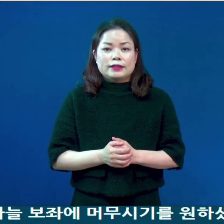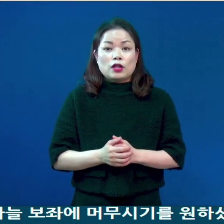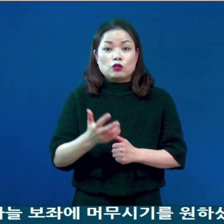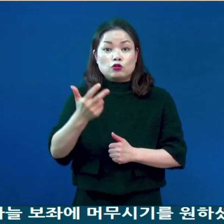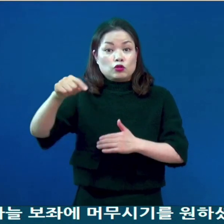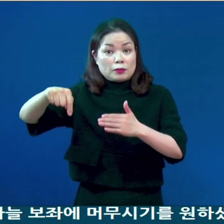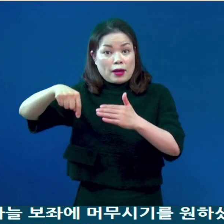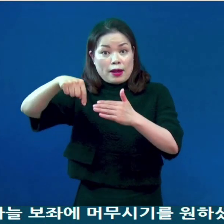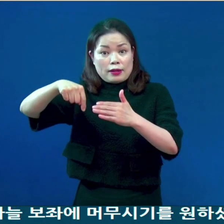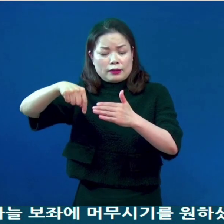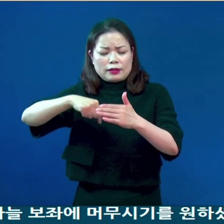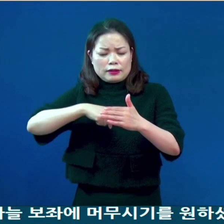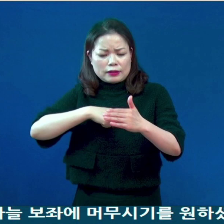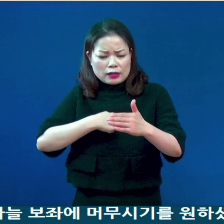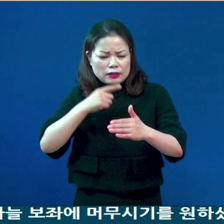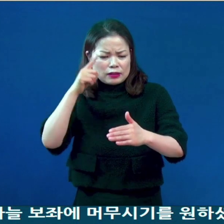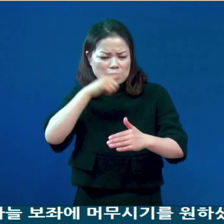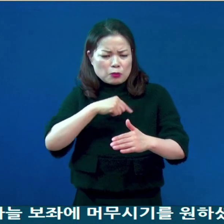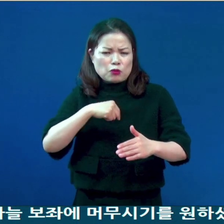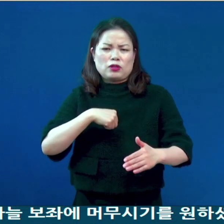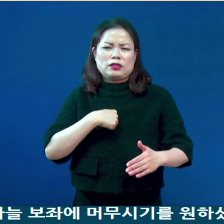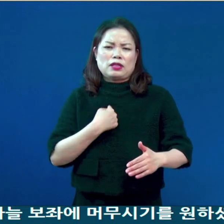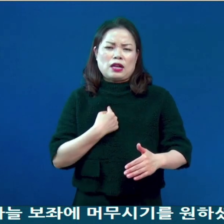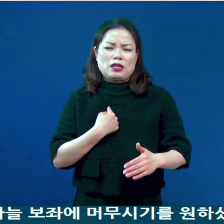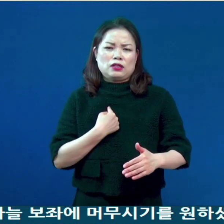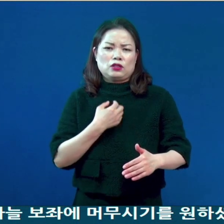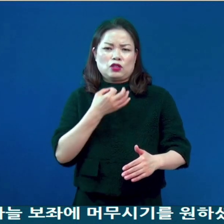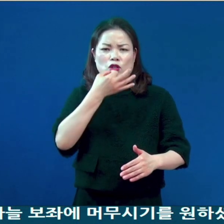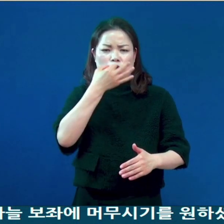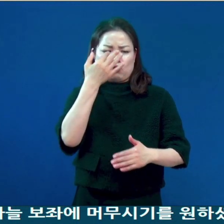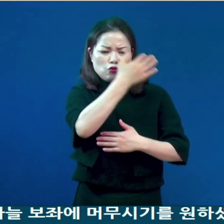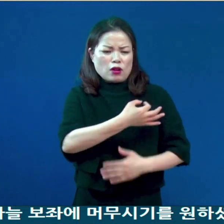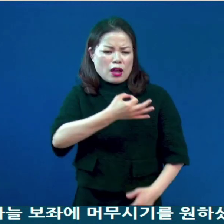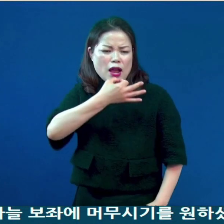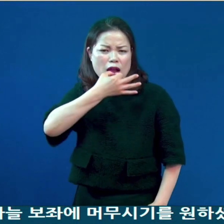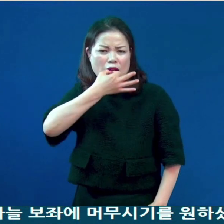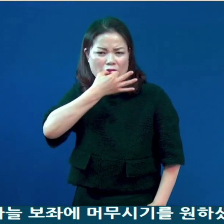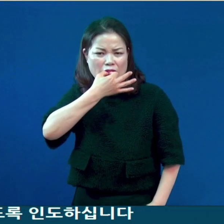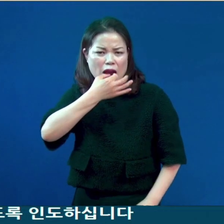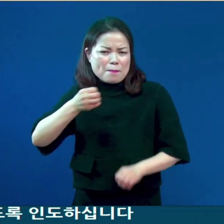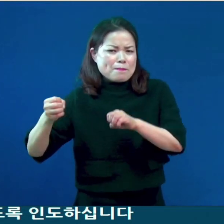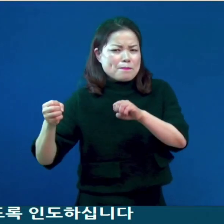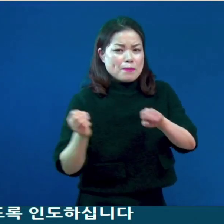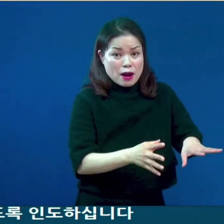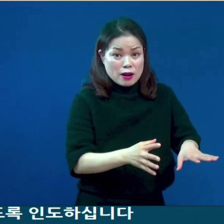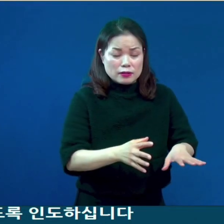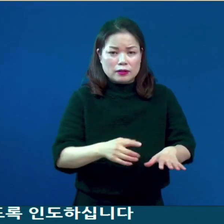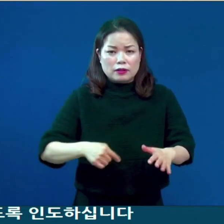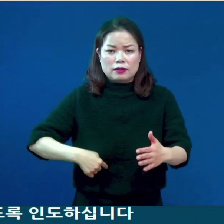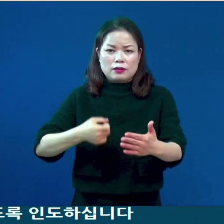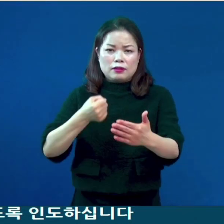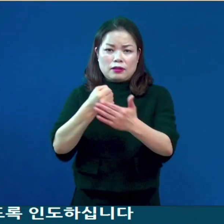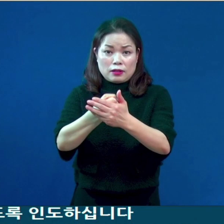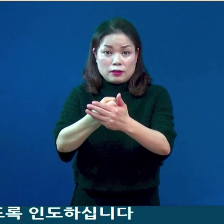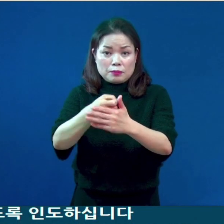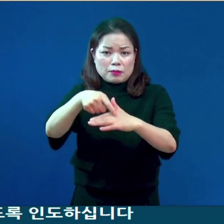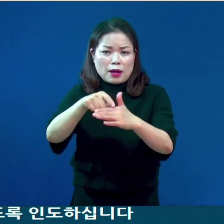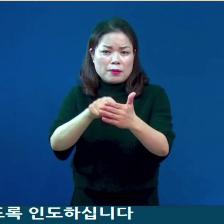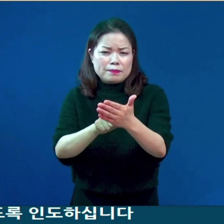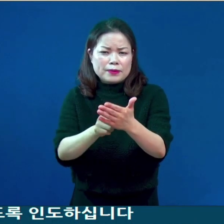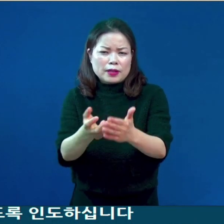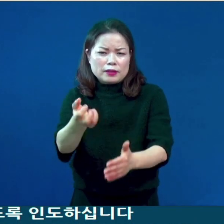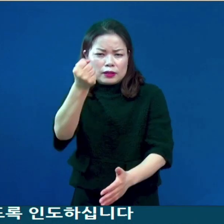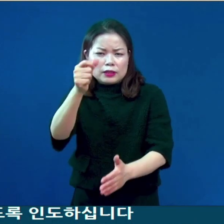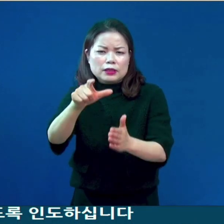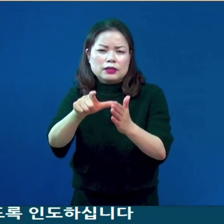주님 안에서 자신의 못된 자아를, 육신의 정욕을 죽이겠다는 결심 가지시기를